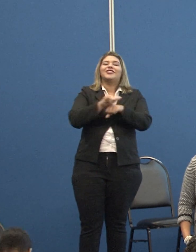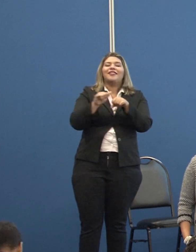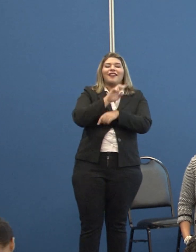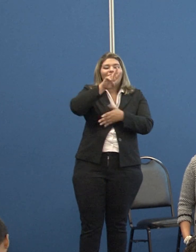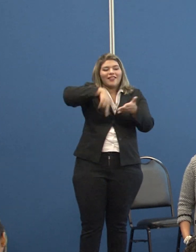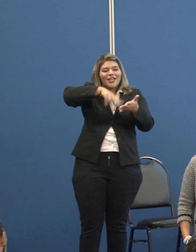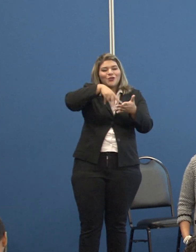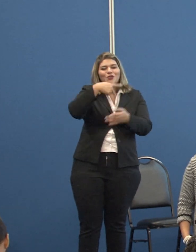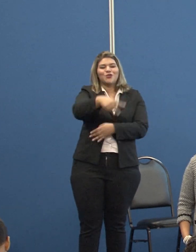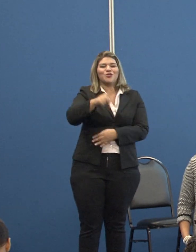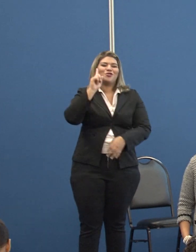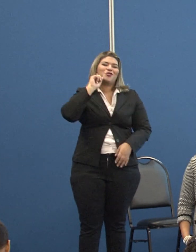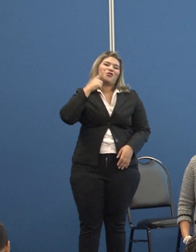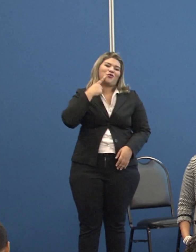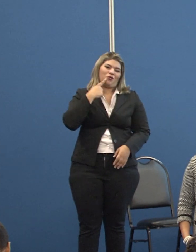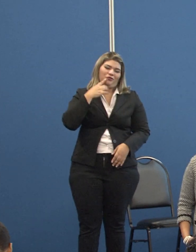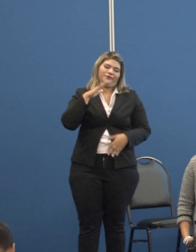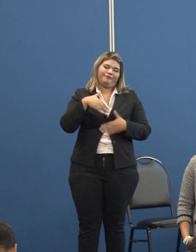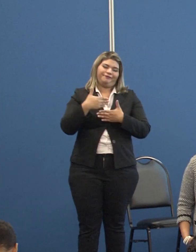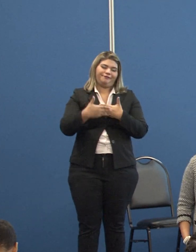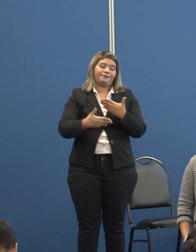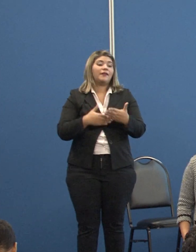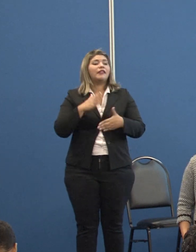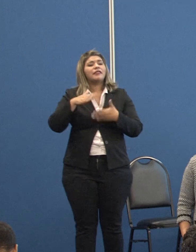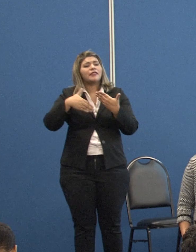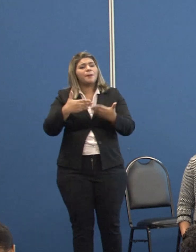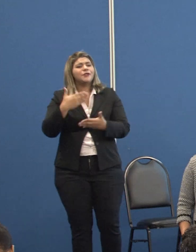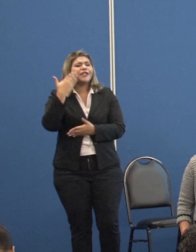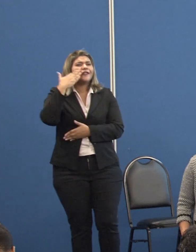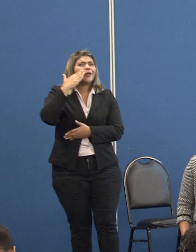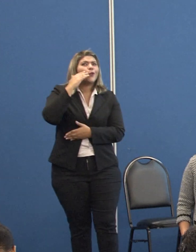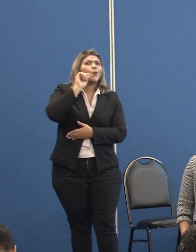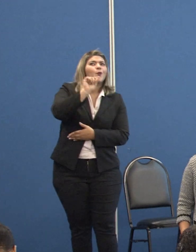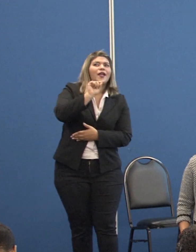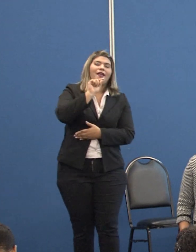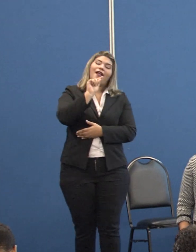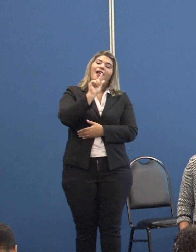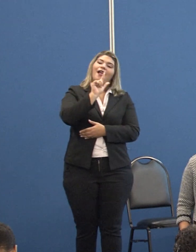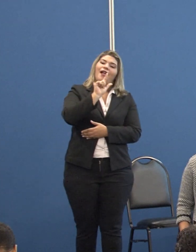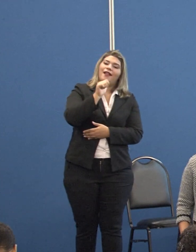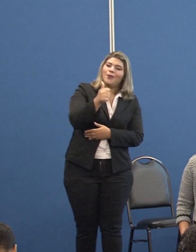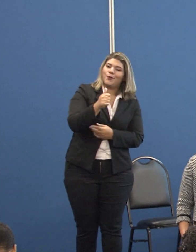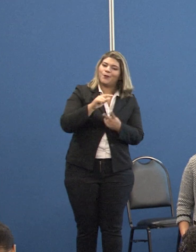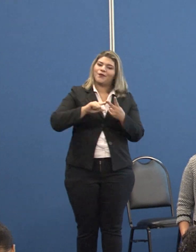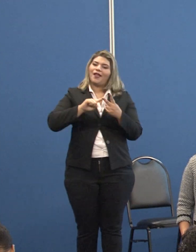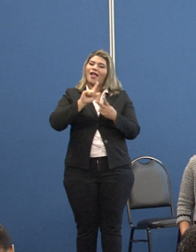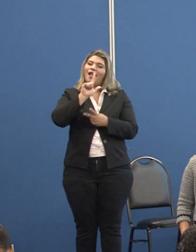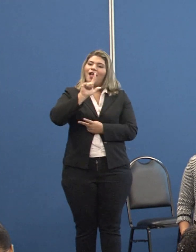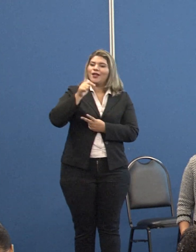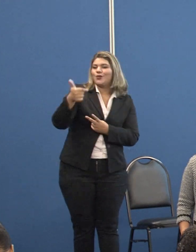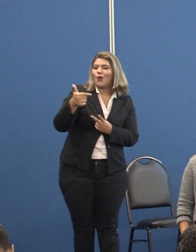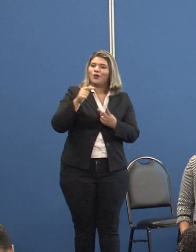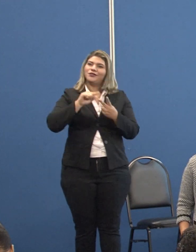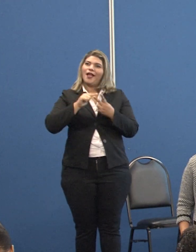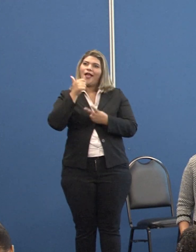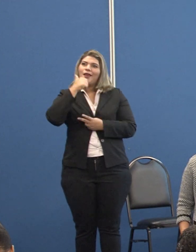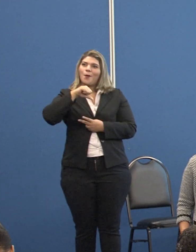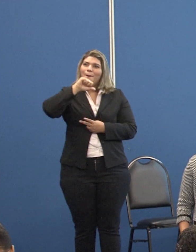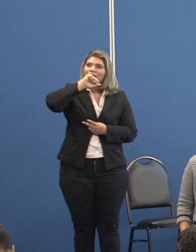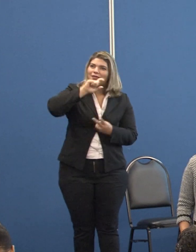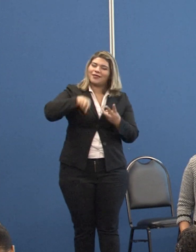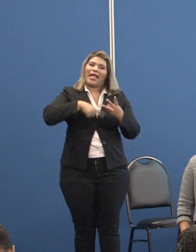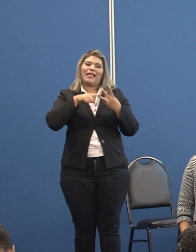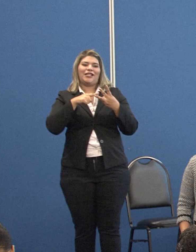surdo. Né? Quando a gente entende, por exemplo, o que é L1, o que é L2, língua materna, língua estrangeira, isso também